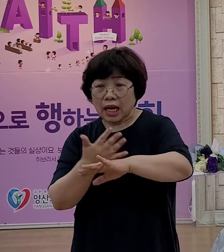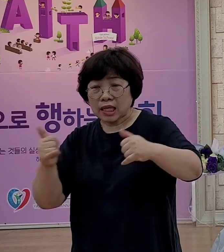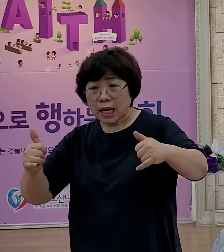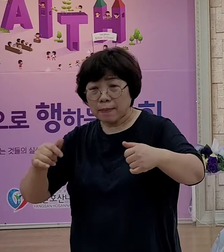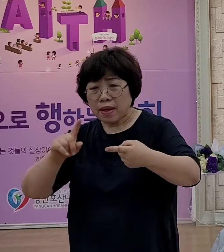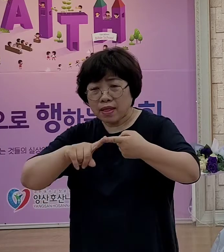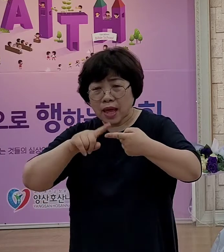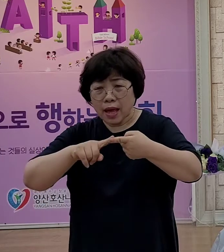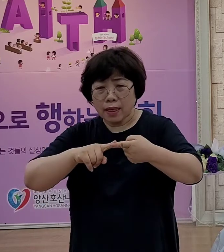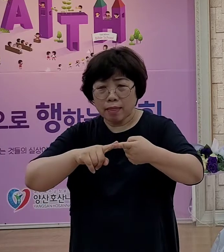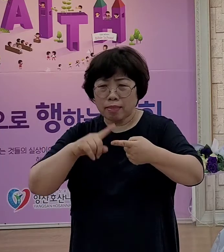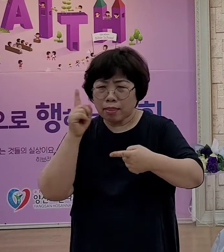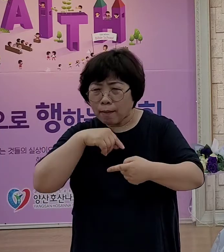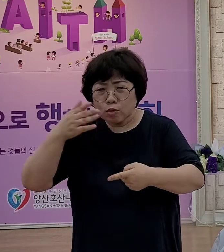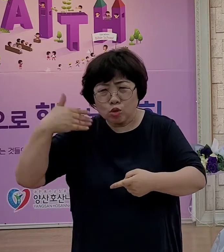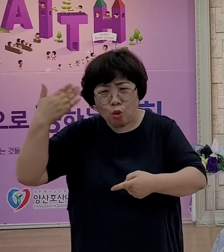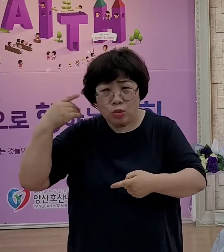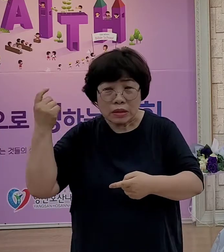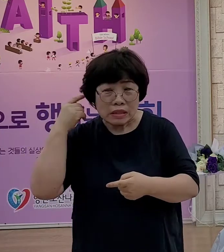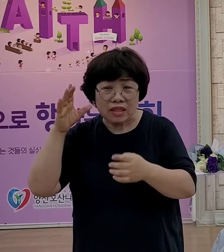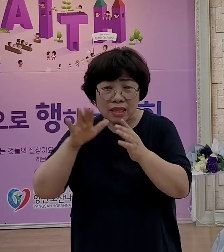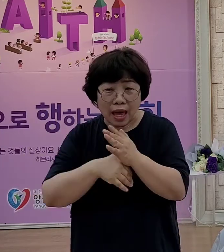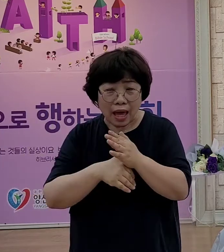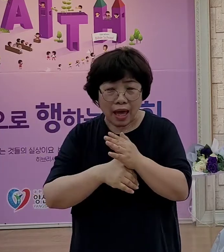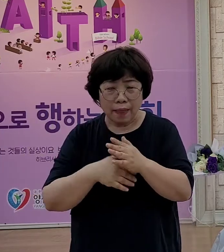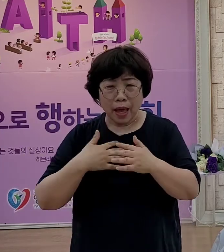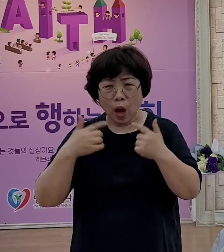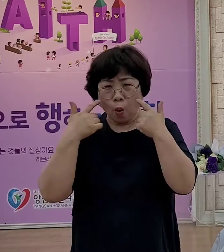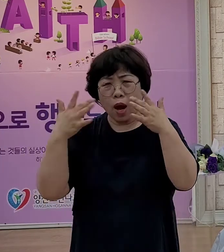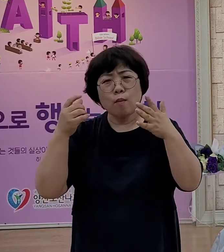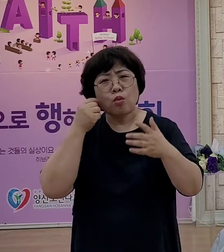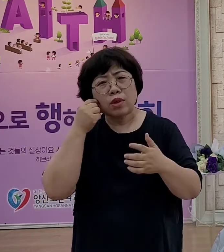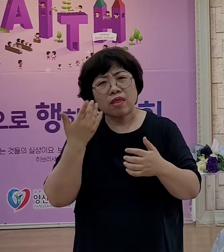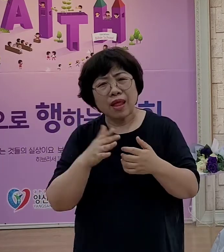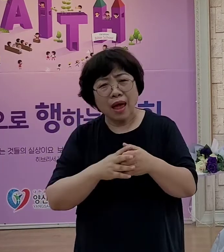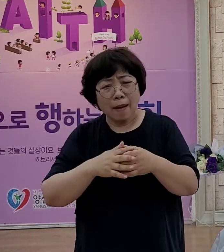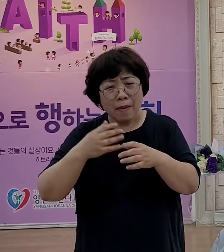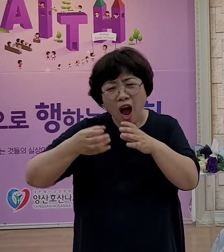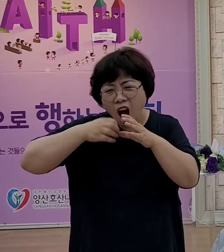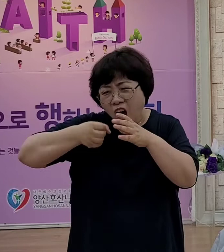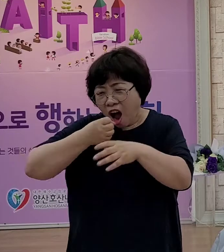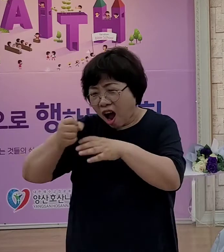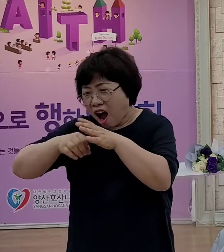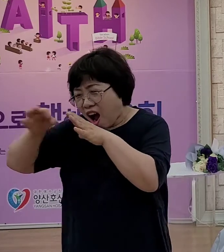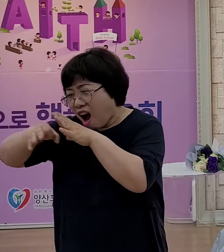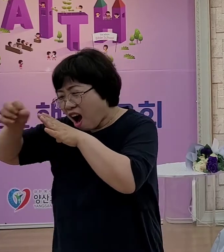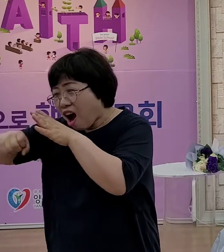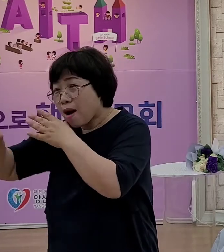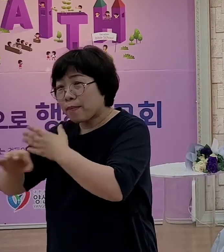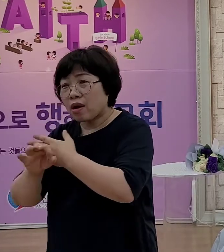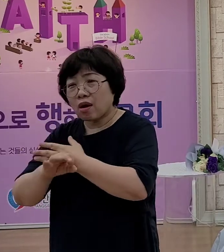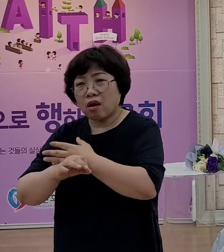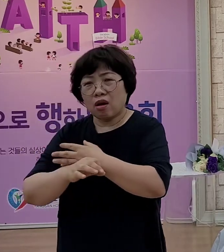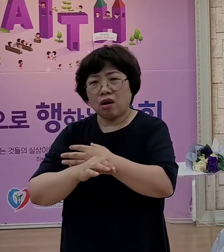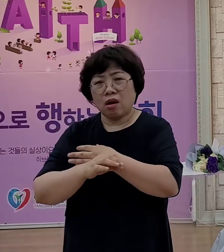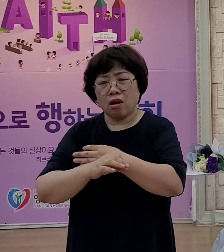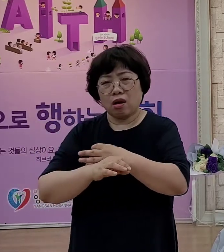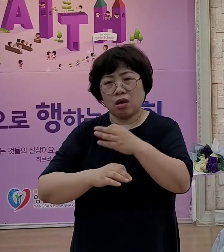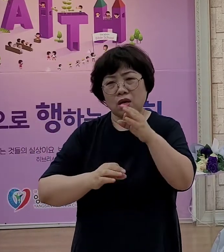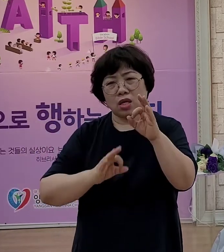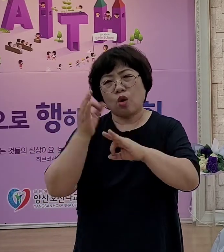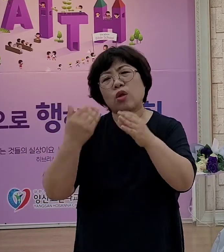사람에 대한 나쁜 소문. 그러니까 좋은 일은 이렇게 언제든지 말해도 이렇게 더 말해도